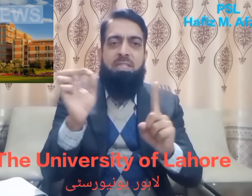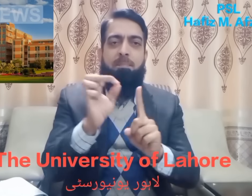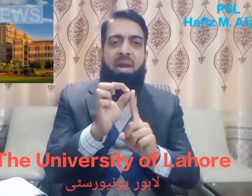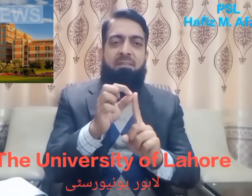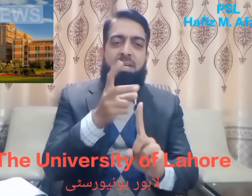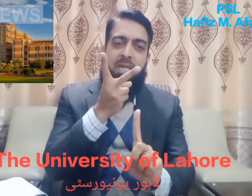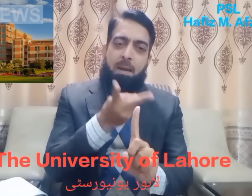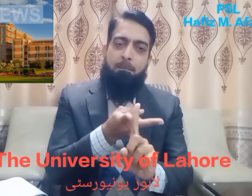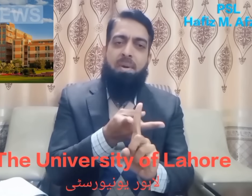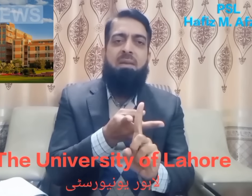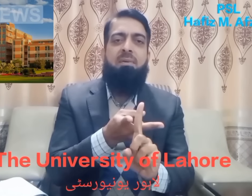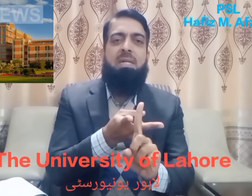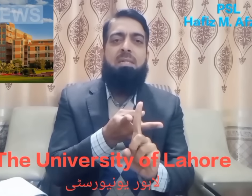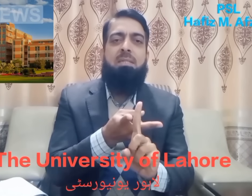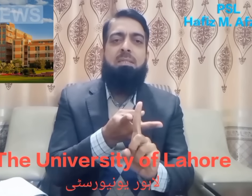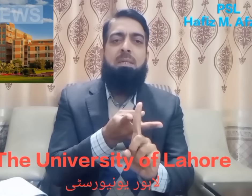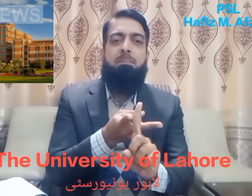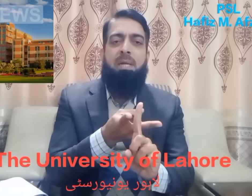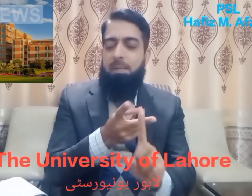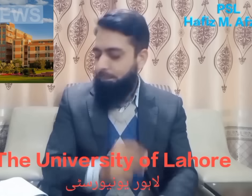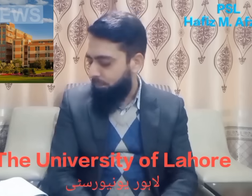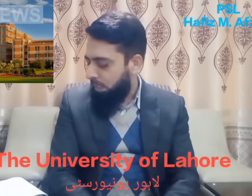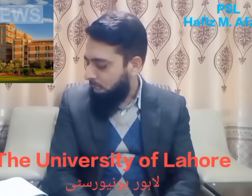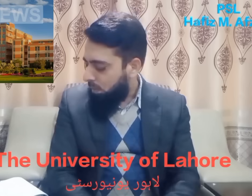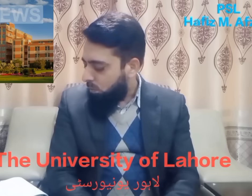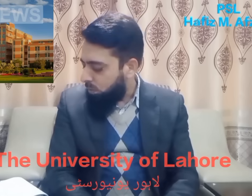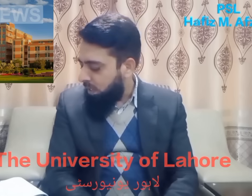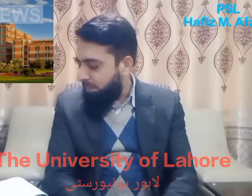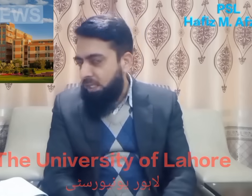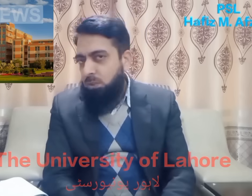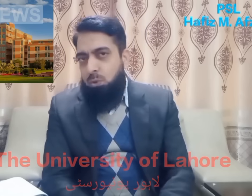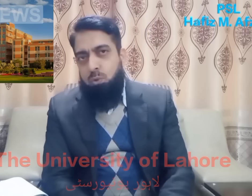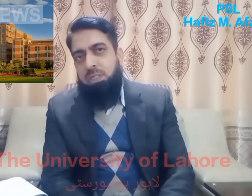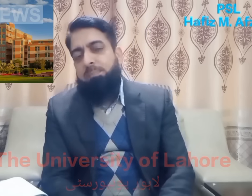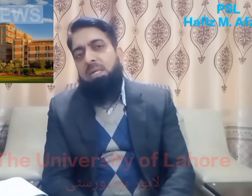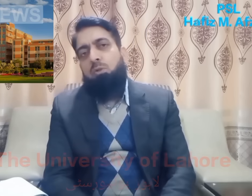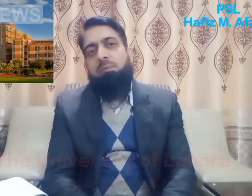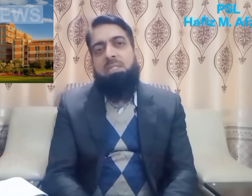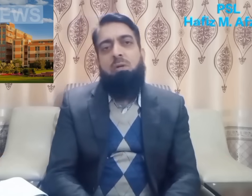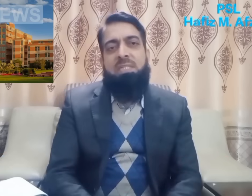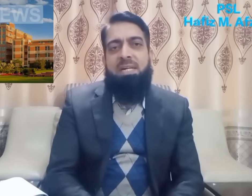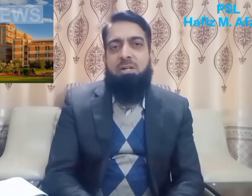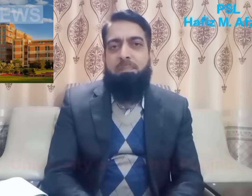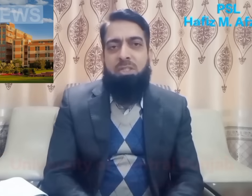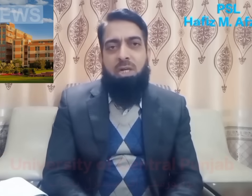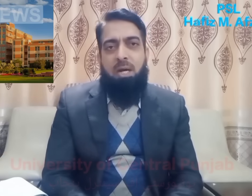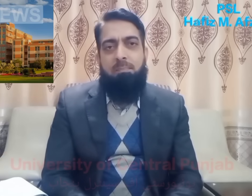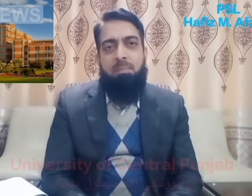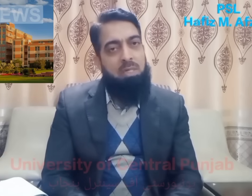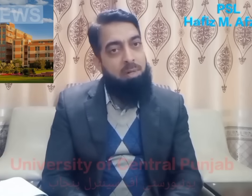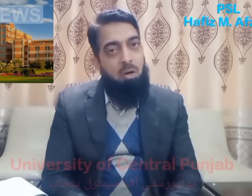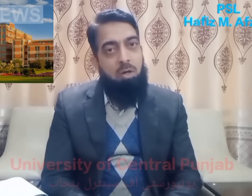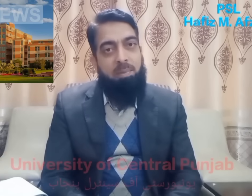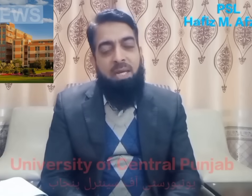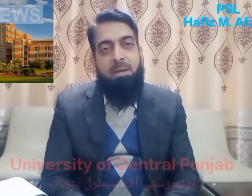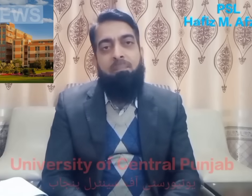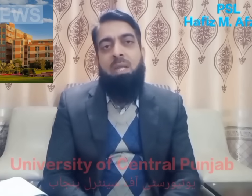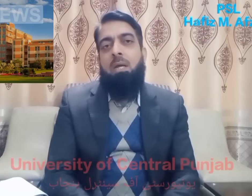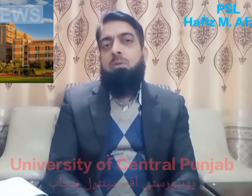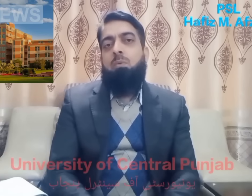यूनिवर्सिटी, प्राइवेट या प्राइवेट, सिंपल। उसके बाद UCP यूनिवर्सिटी ऑफ सेंट्रल पंजाब, ये भी लाहौर में है,